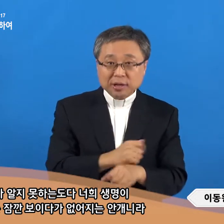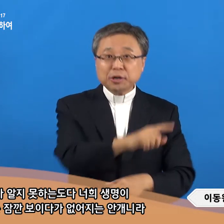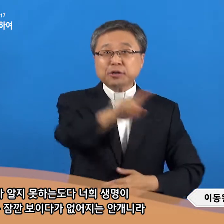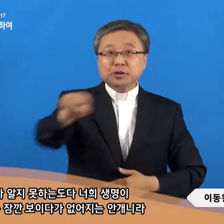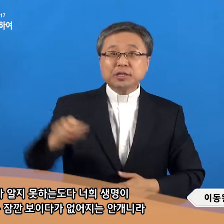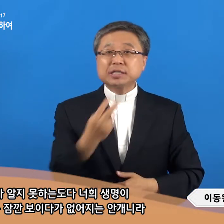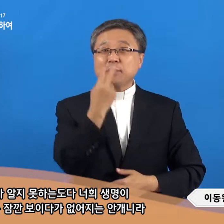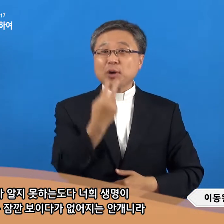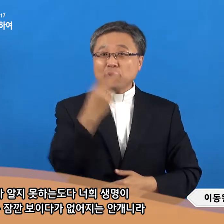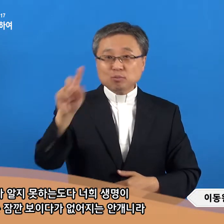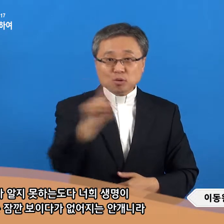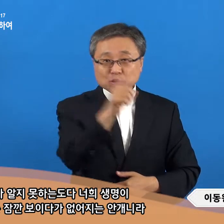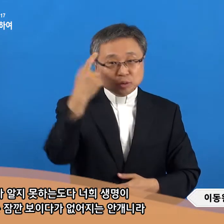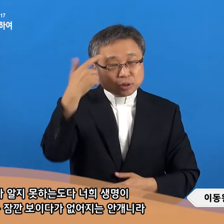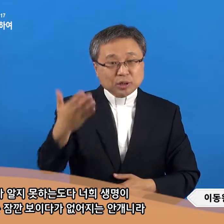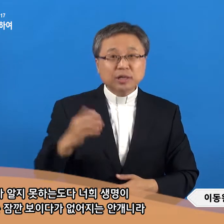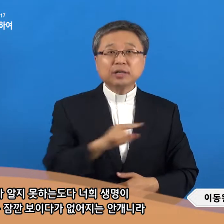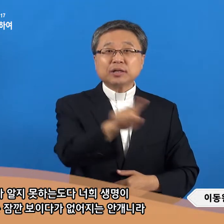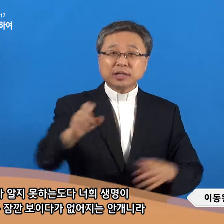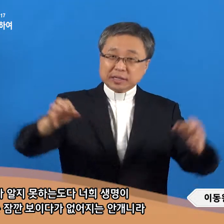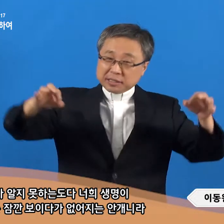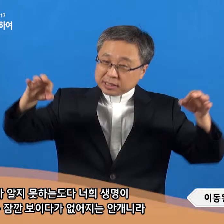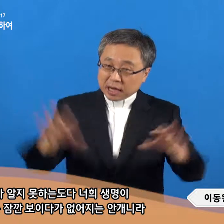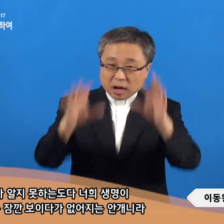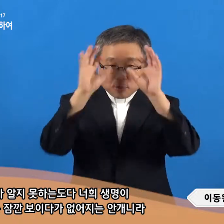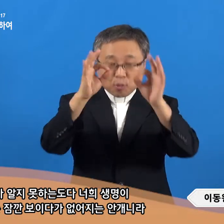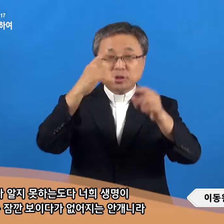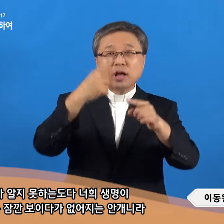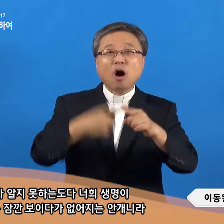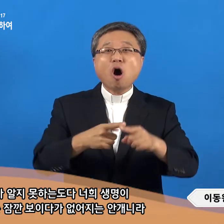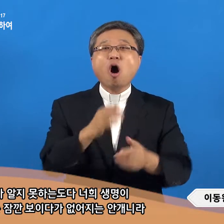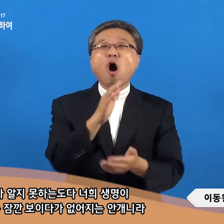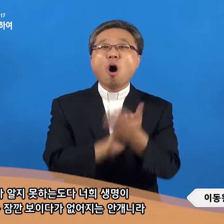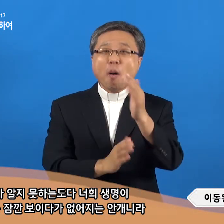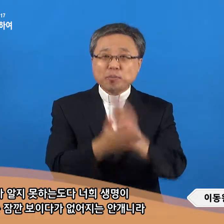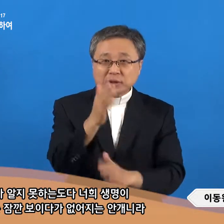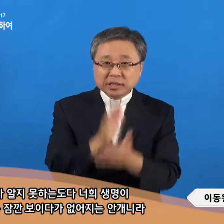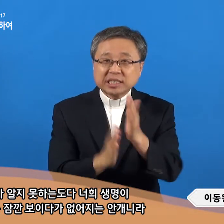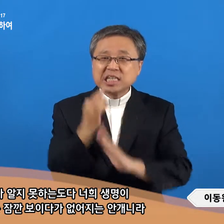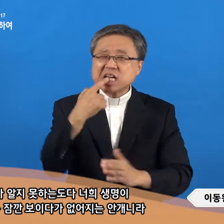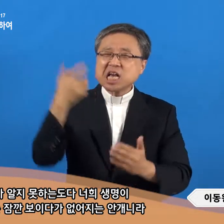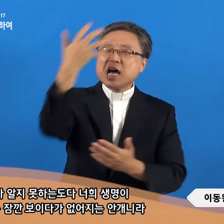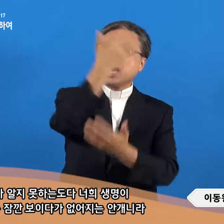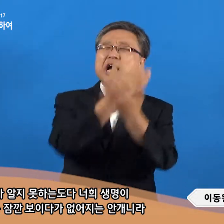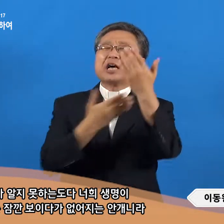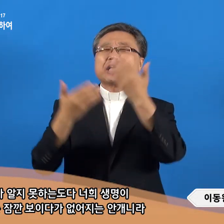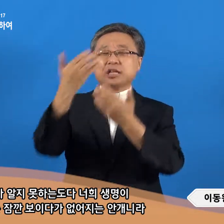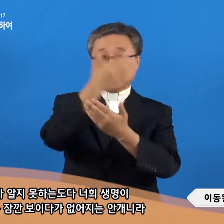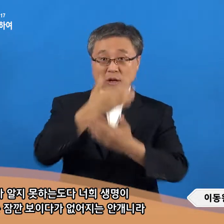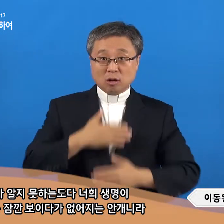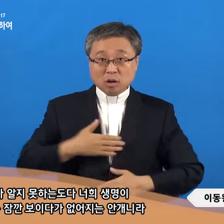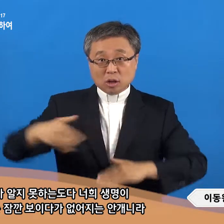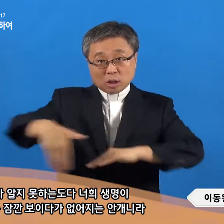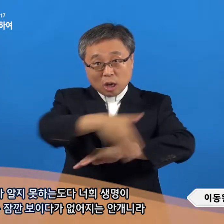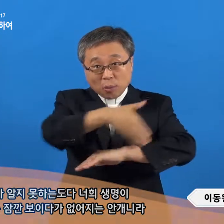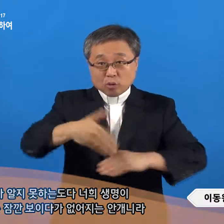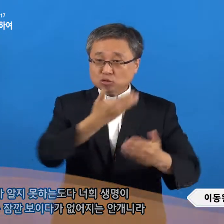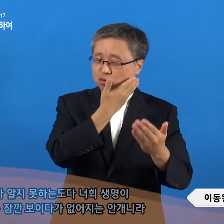생명이 무엇이뇨? 너희는 잠깐 보이다가 없어지는 안개니라. 계획은 중요합니다.